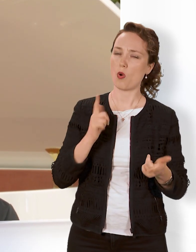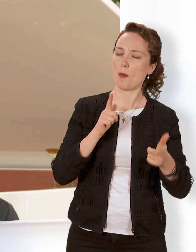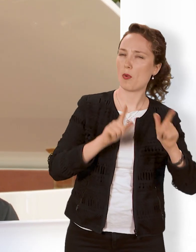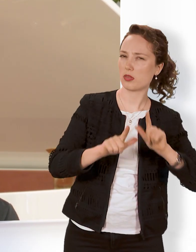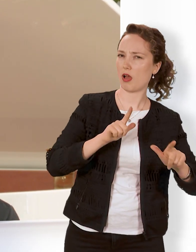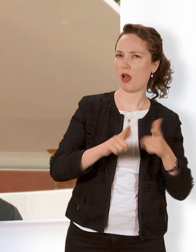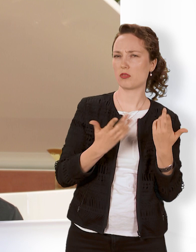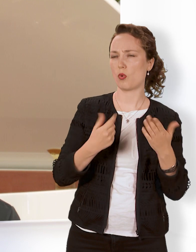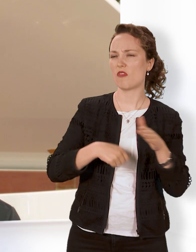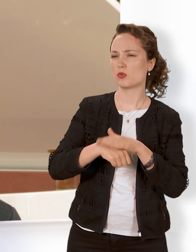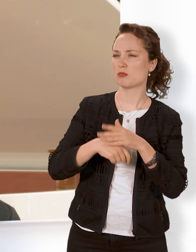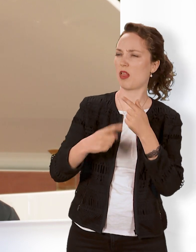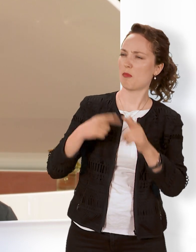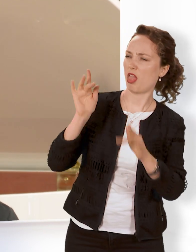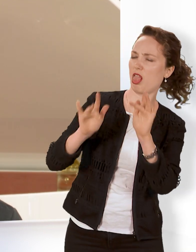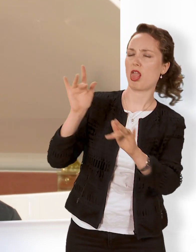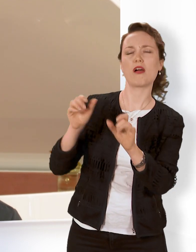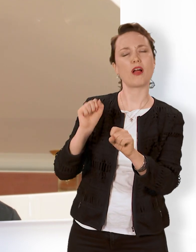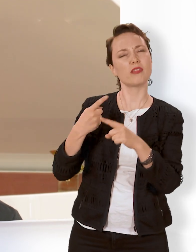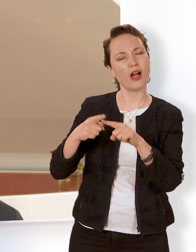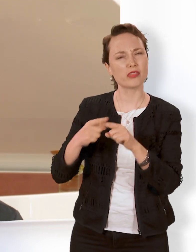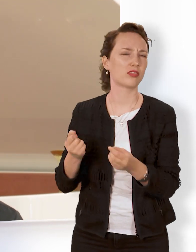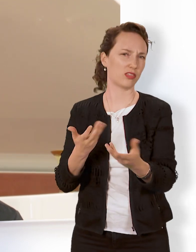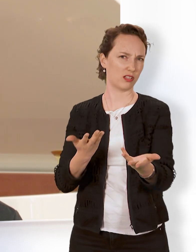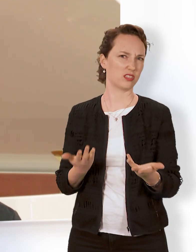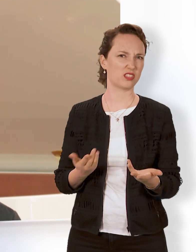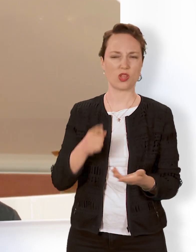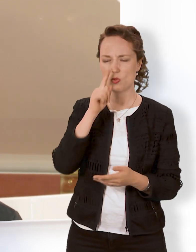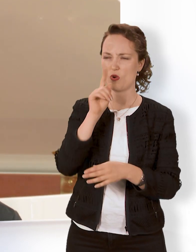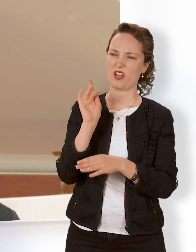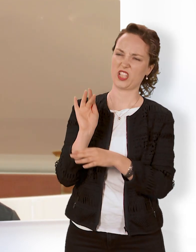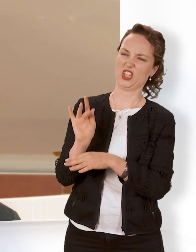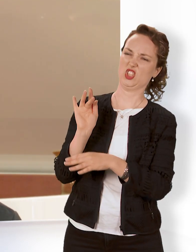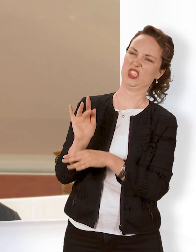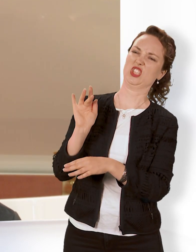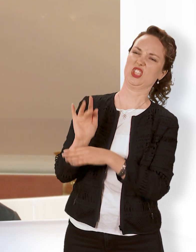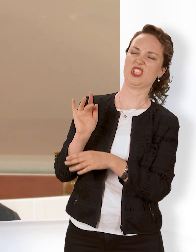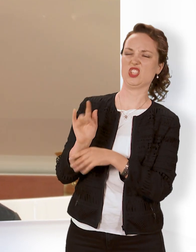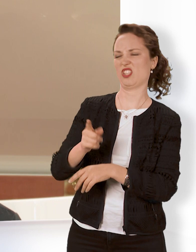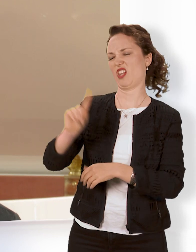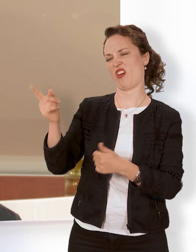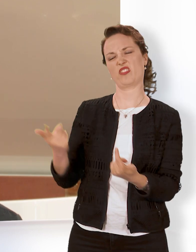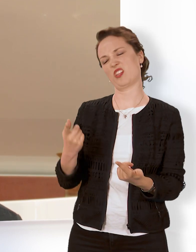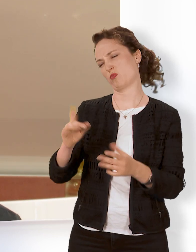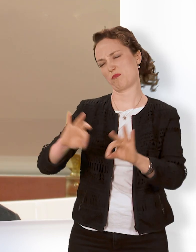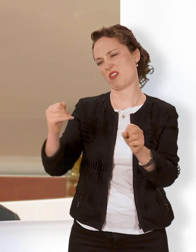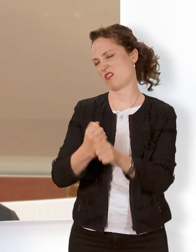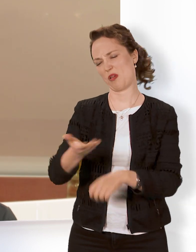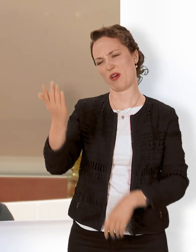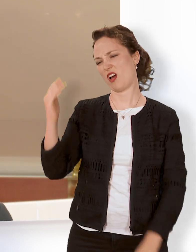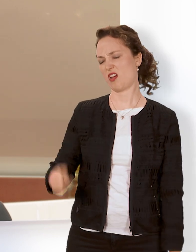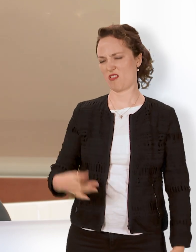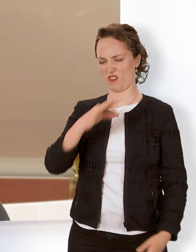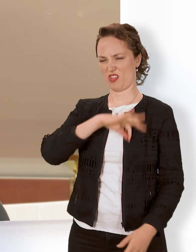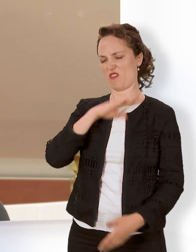auch anders rüberbringen. Und nicht immer nur kritisch und das darf nicht und hier hätte er besser machen müssen und der